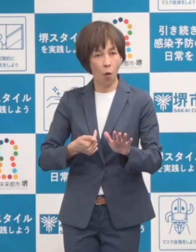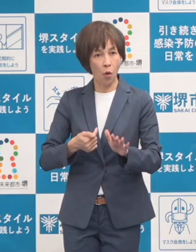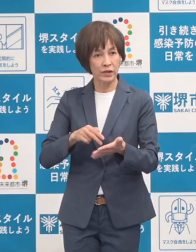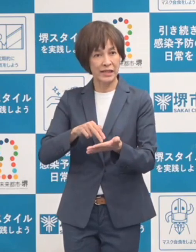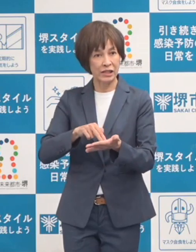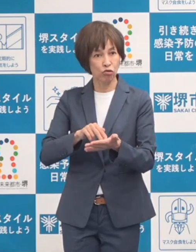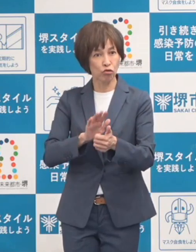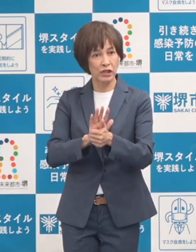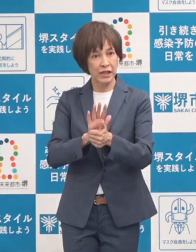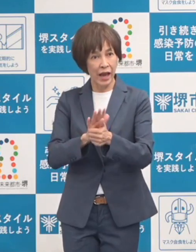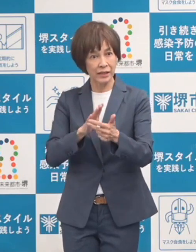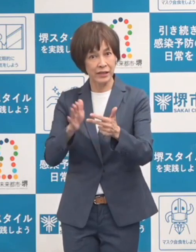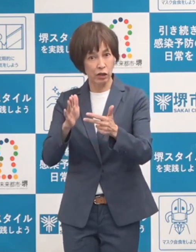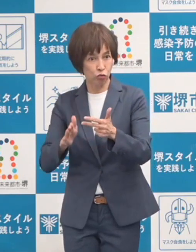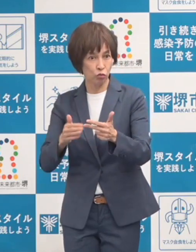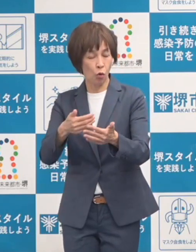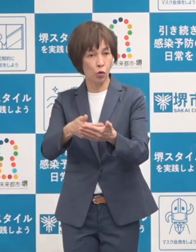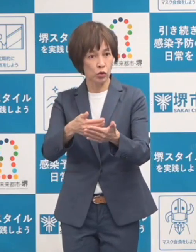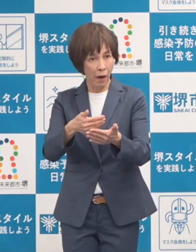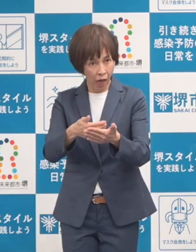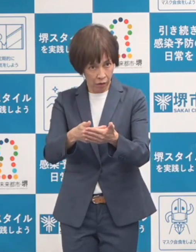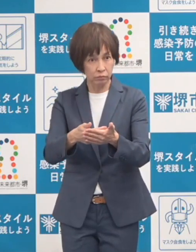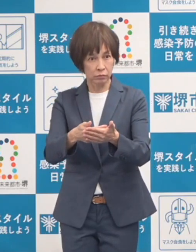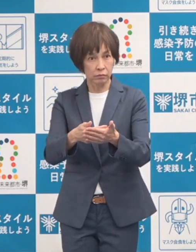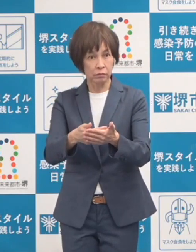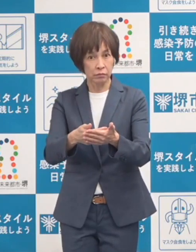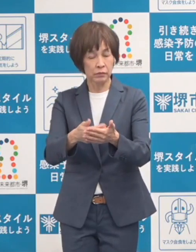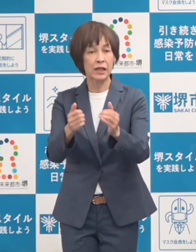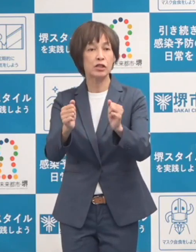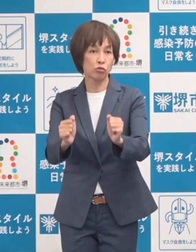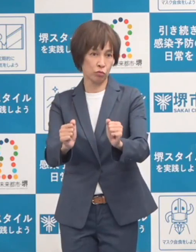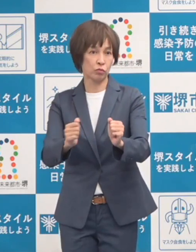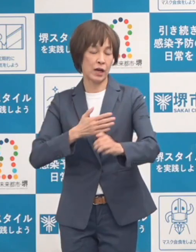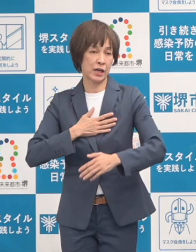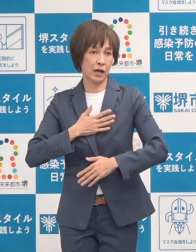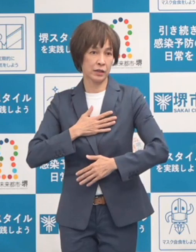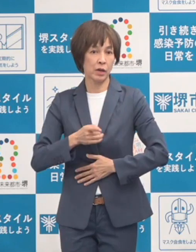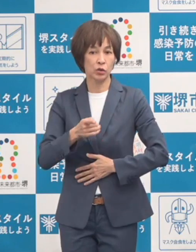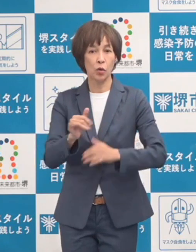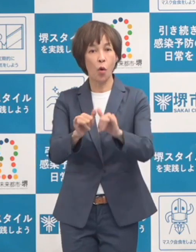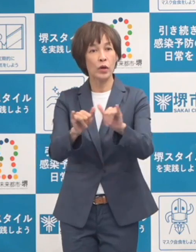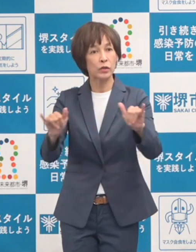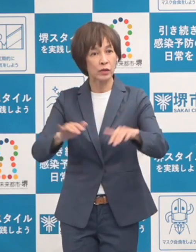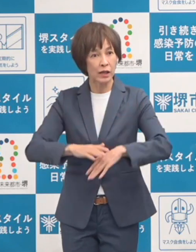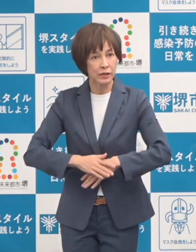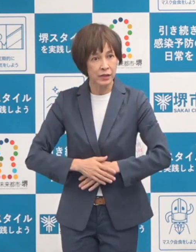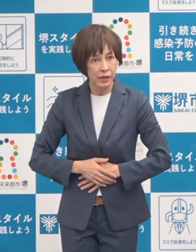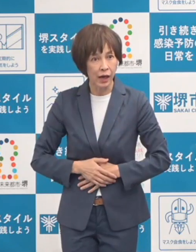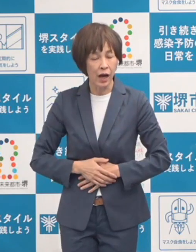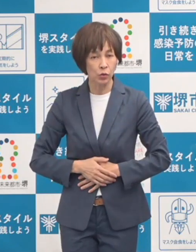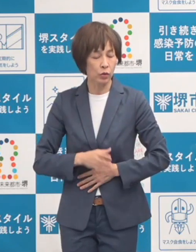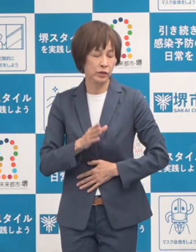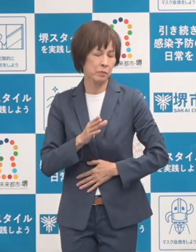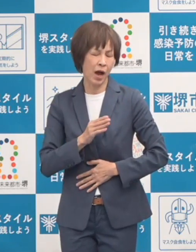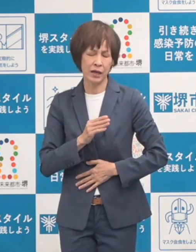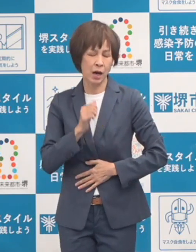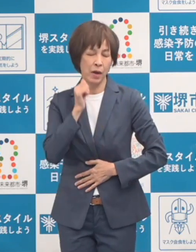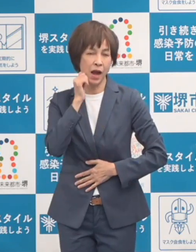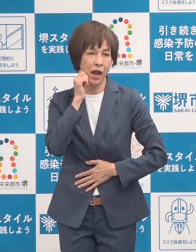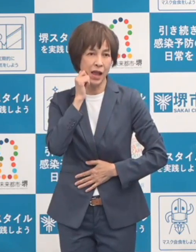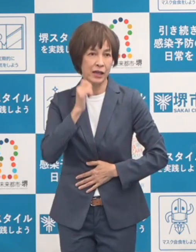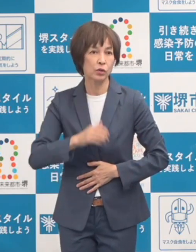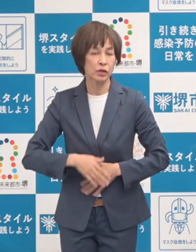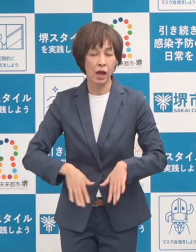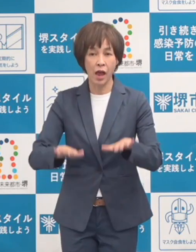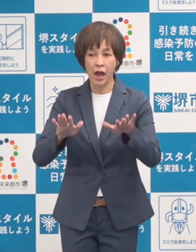がいらっしゃるということは私も理解をします。ですのでその方たちがやはりどうしても諦めきれないということもあって、